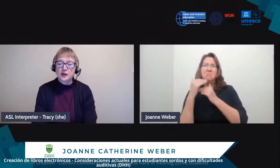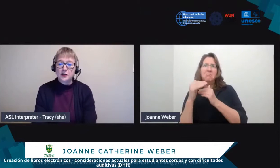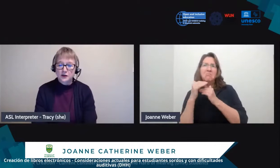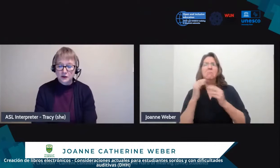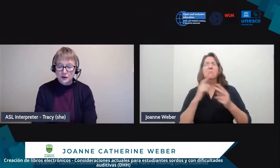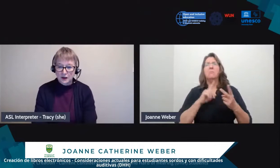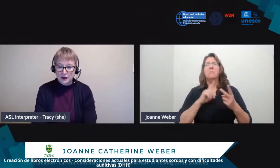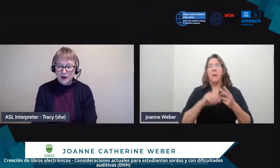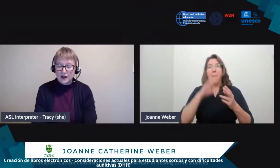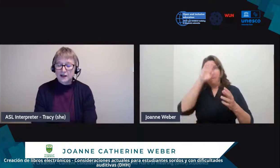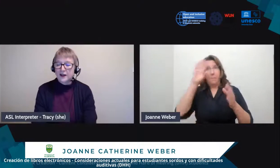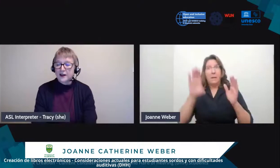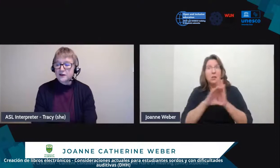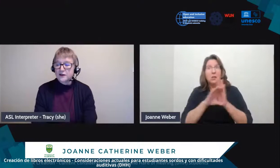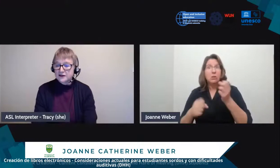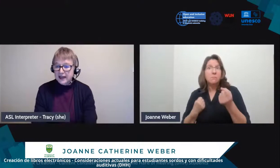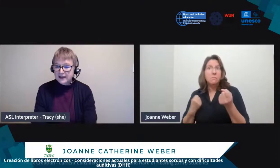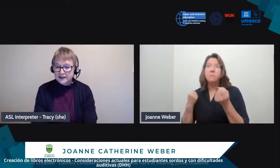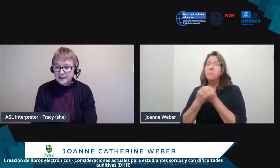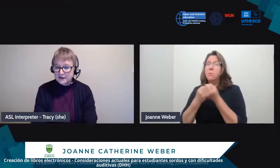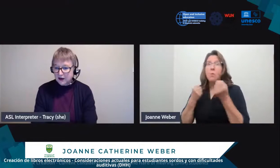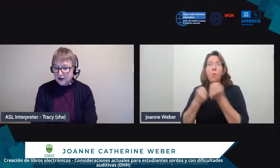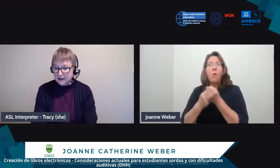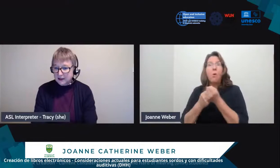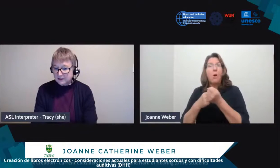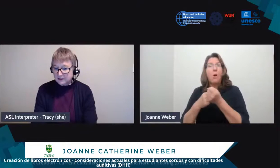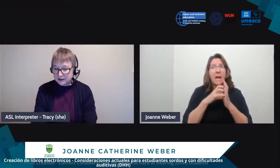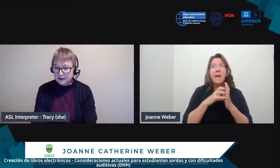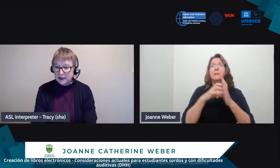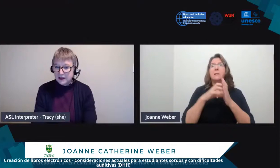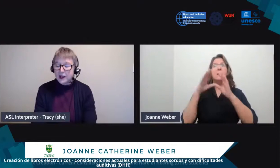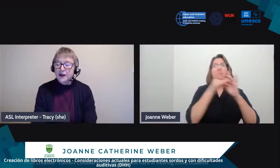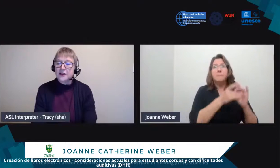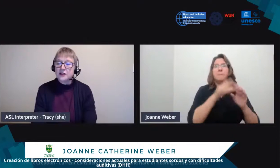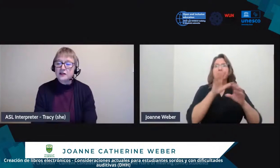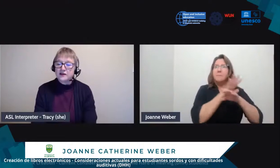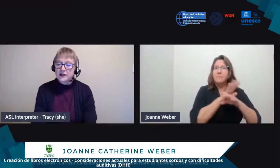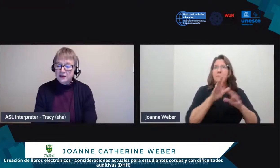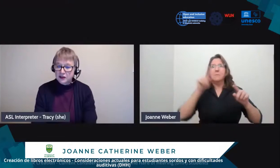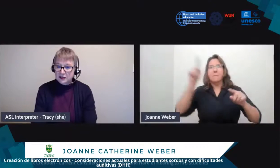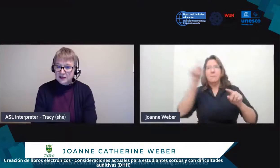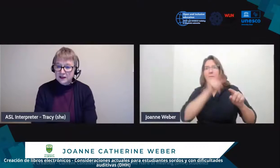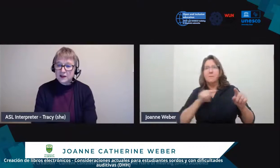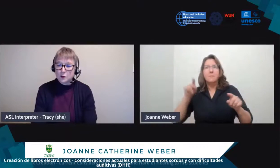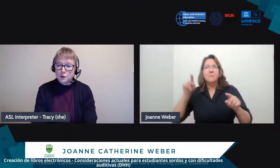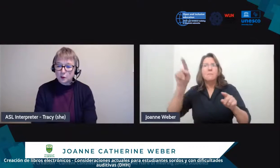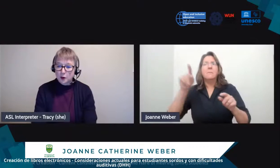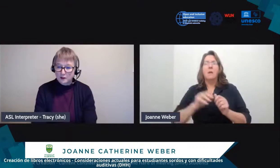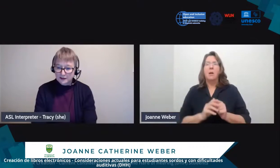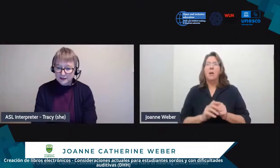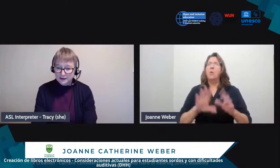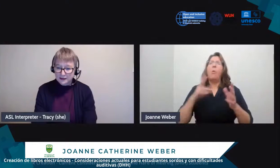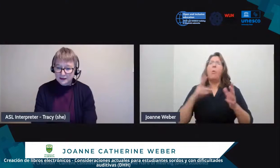acostumbrados. El uso del texto es muy limitado, de las imágenes también es más prominente.